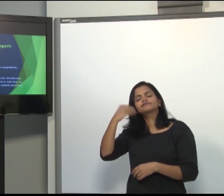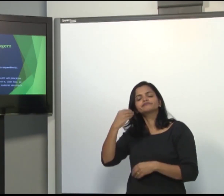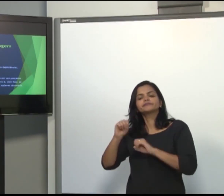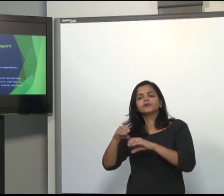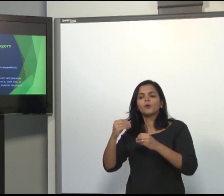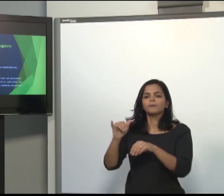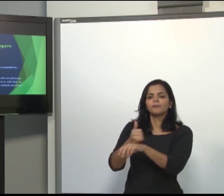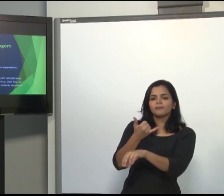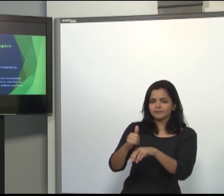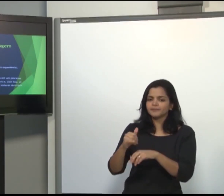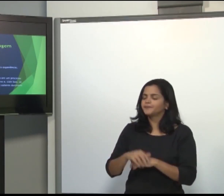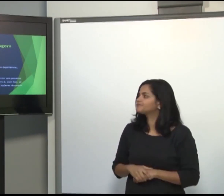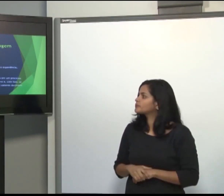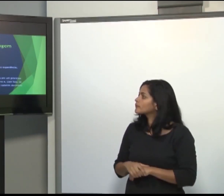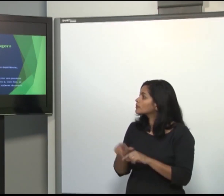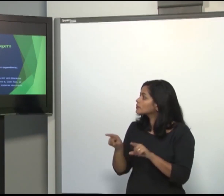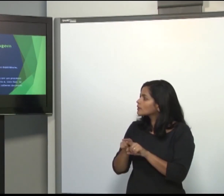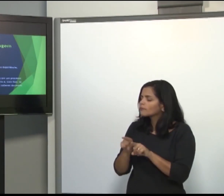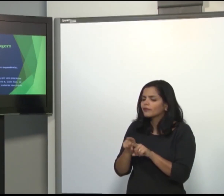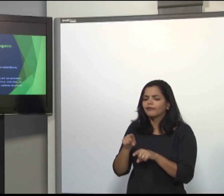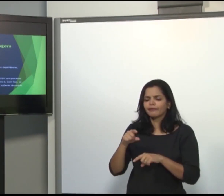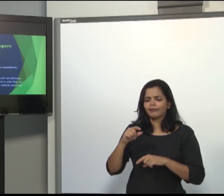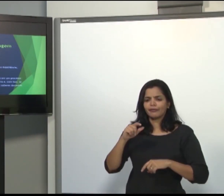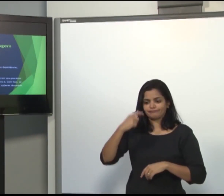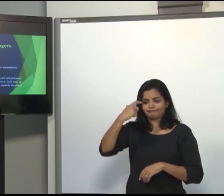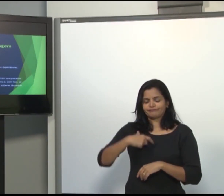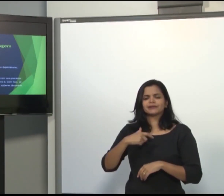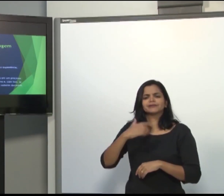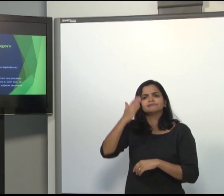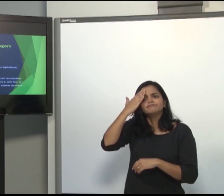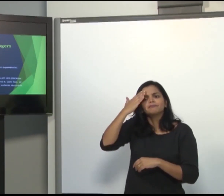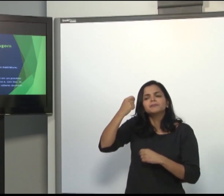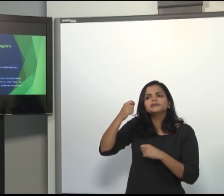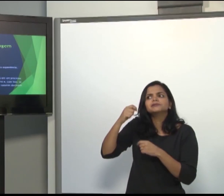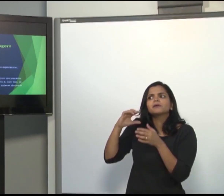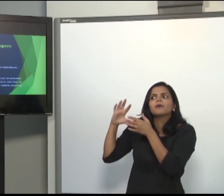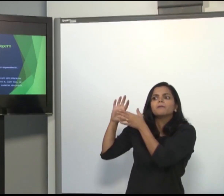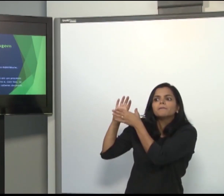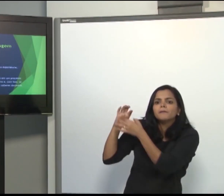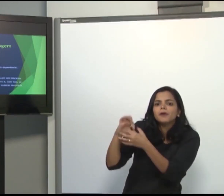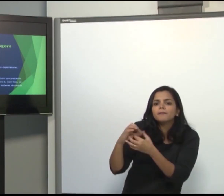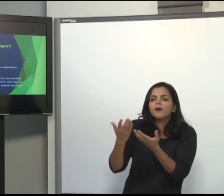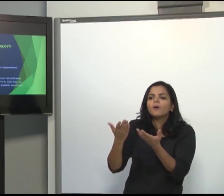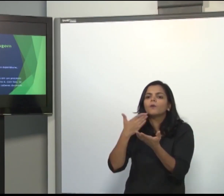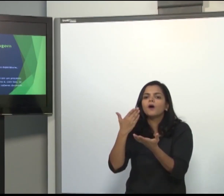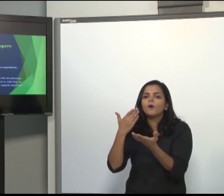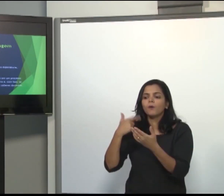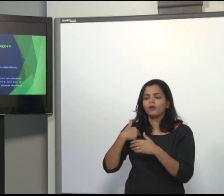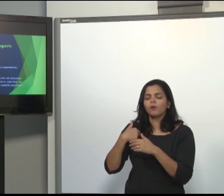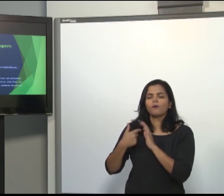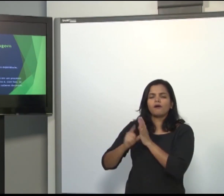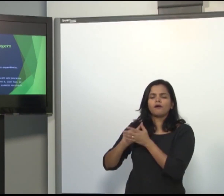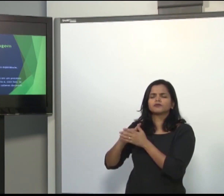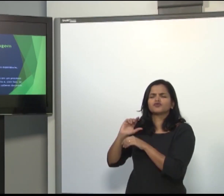experiência, essas estratégias favorecerão esse processo. É importante contextualizar